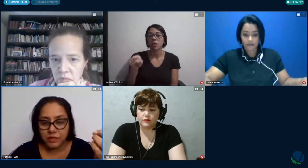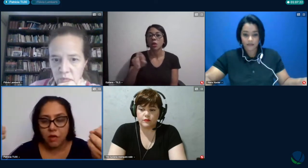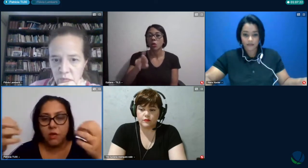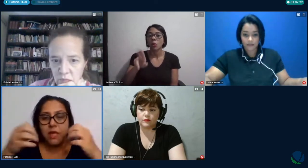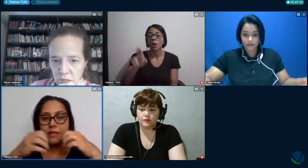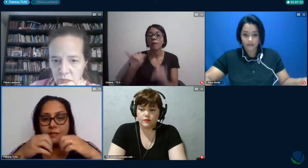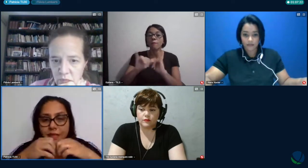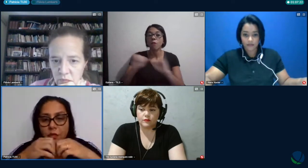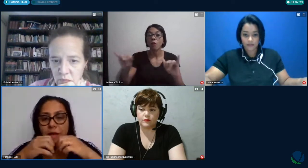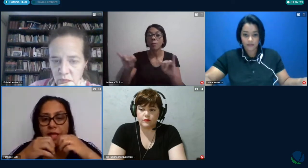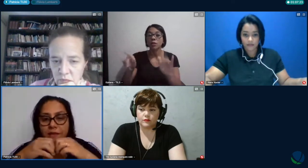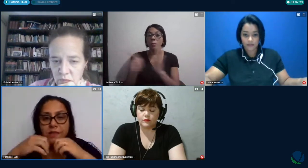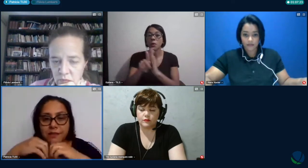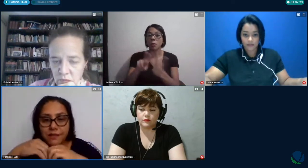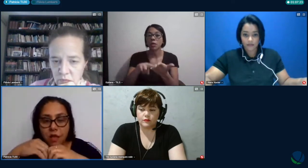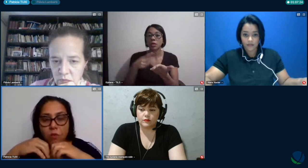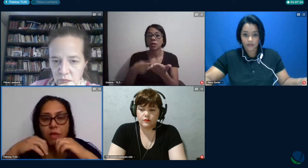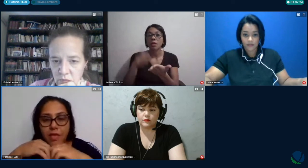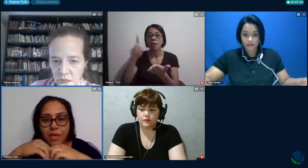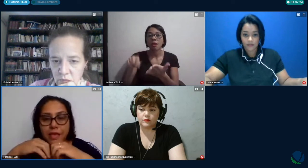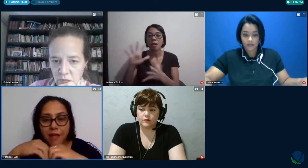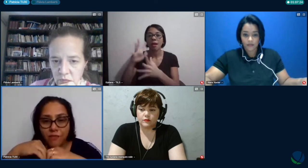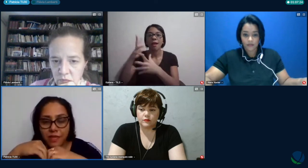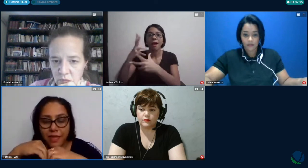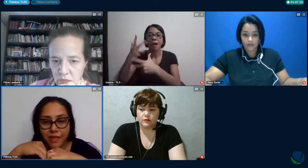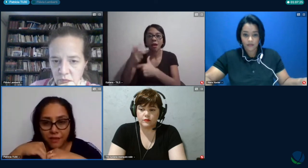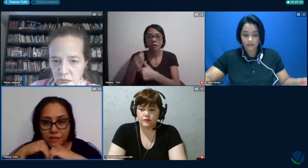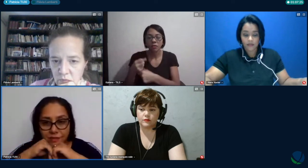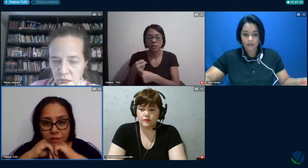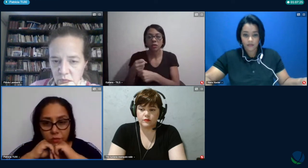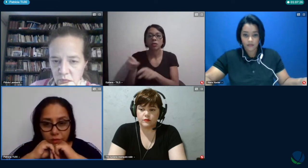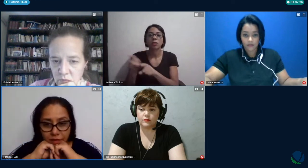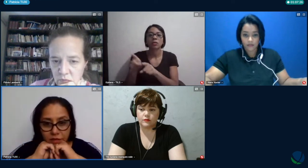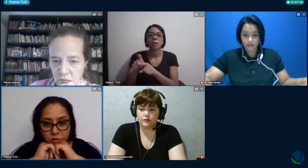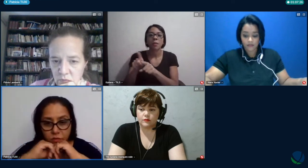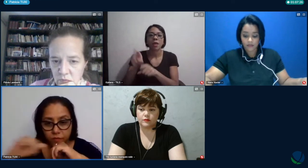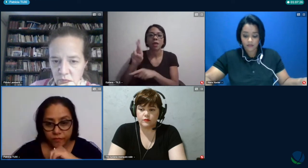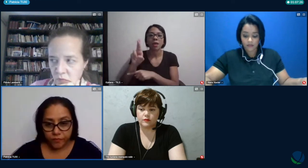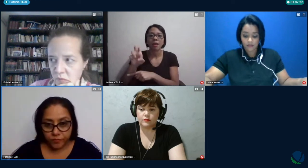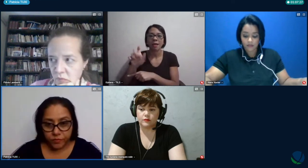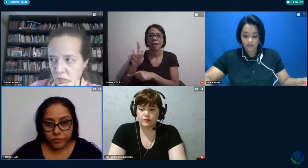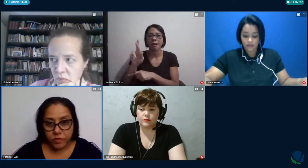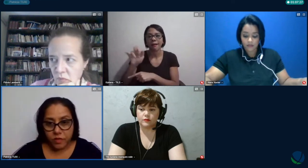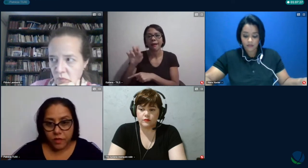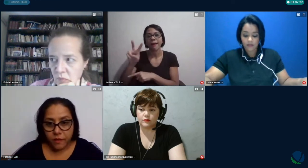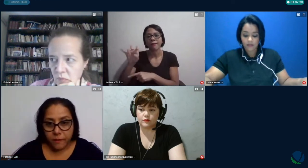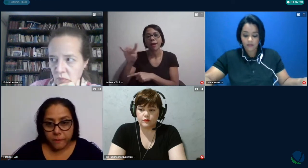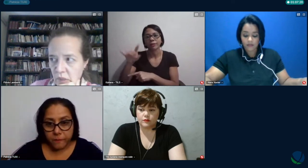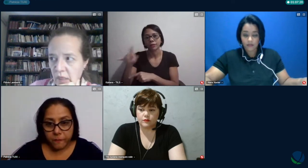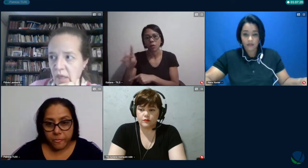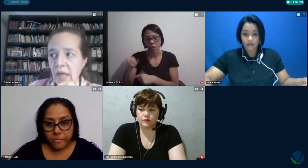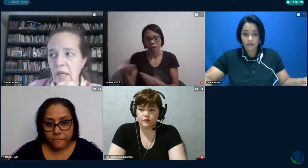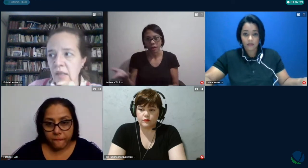da tradução, seria uma revisão e regravação, é isso?